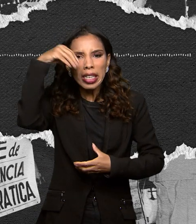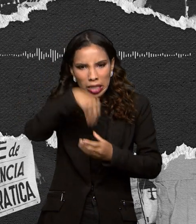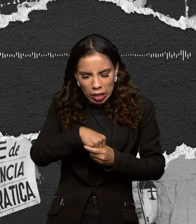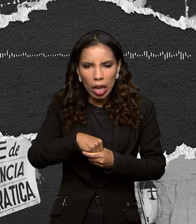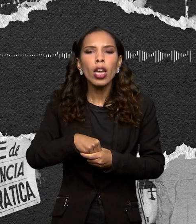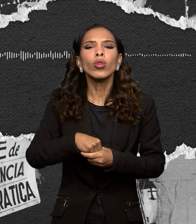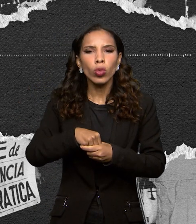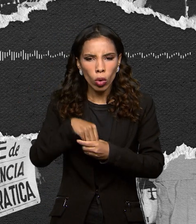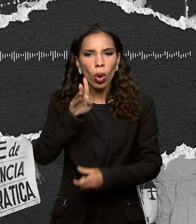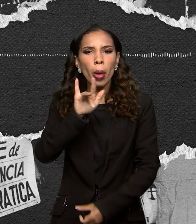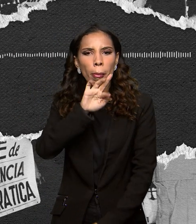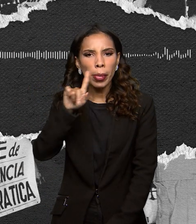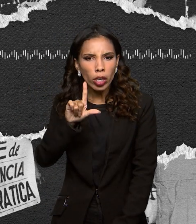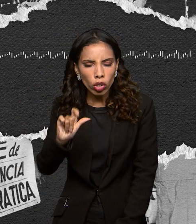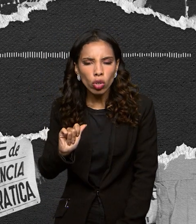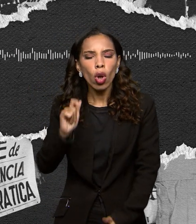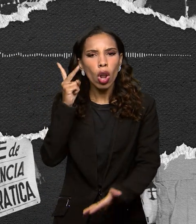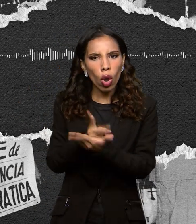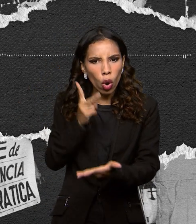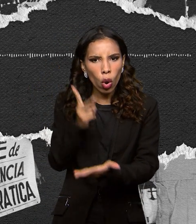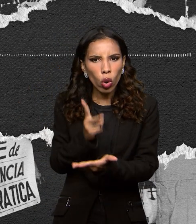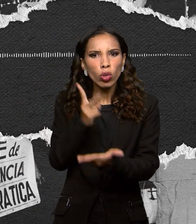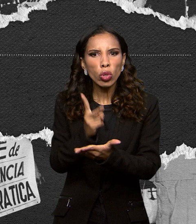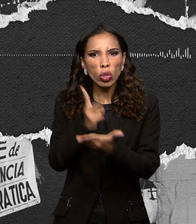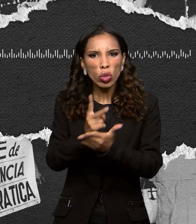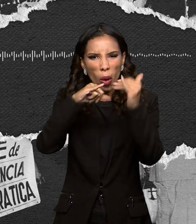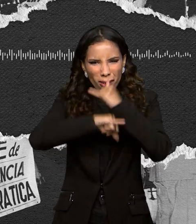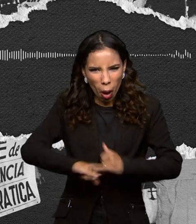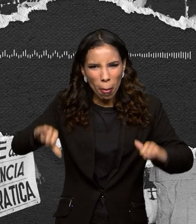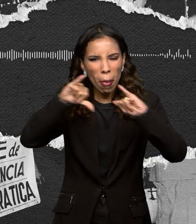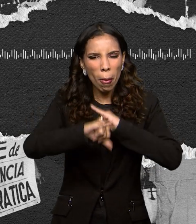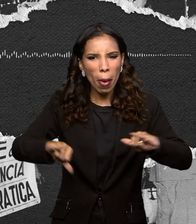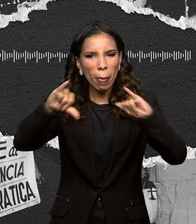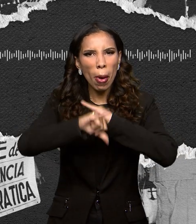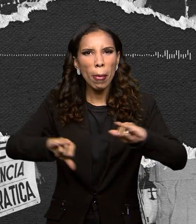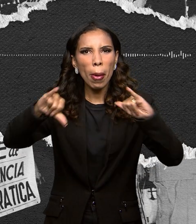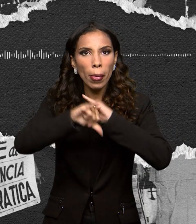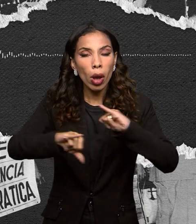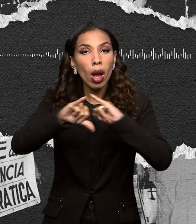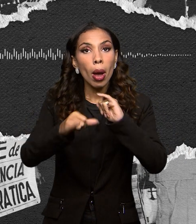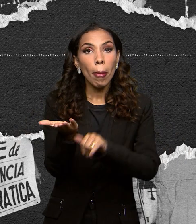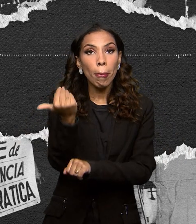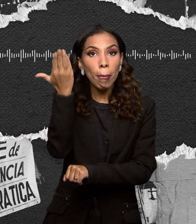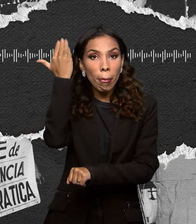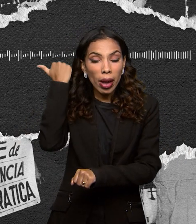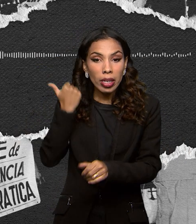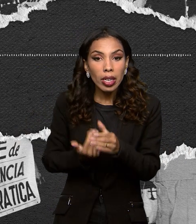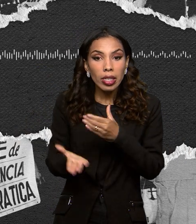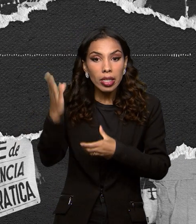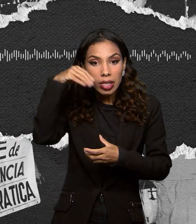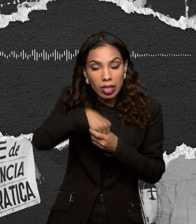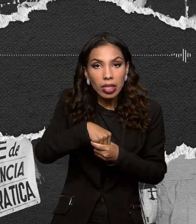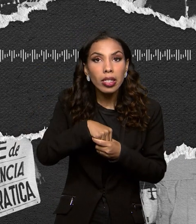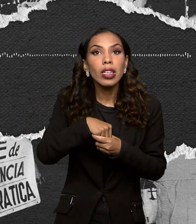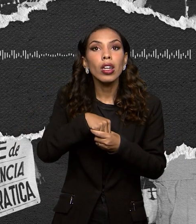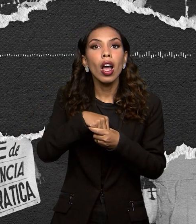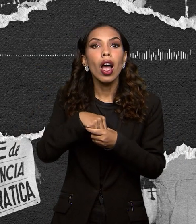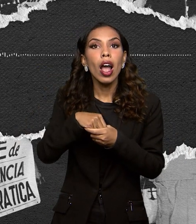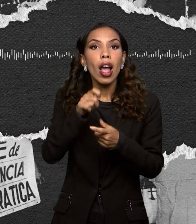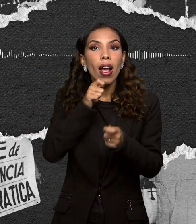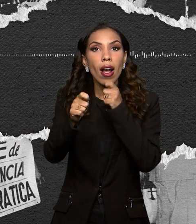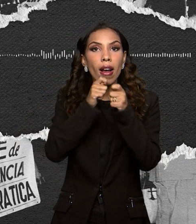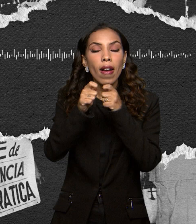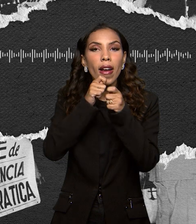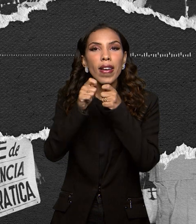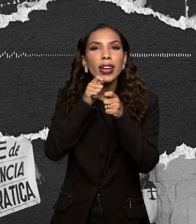de rádios da legalidade com mais de 100 emissoras pelo país. Quem narrou as tensões da época de dentro do palácio foi o então repórter e